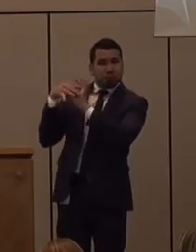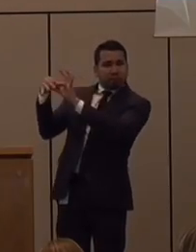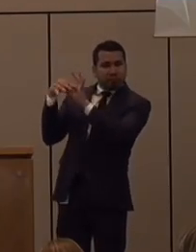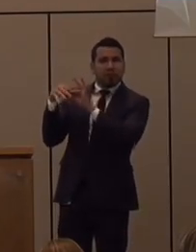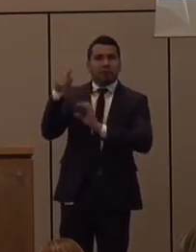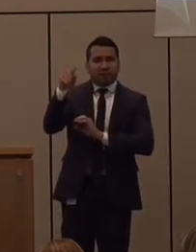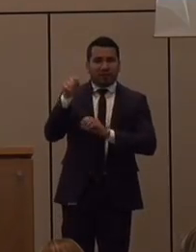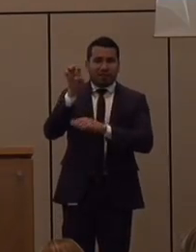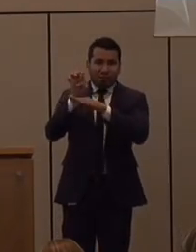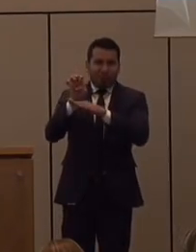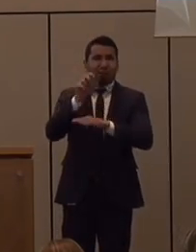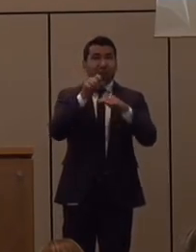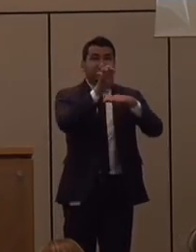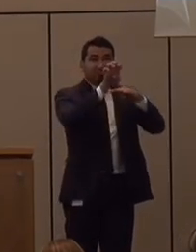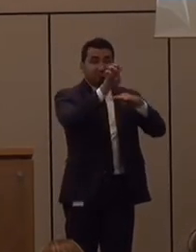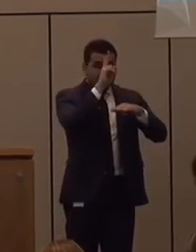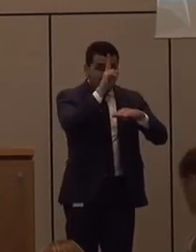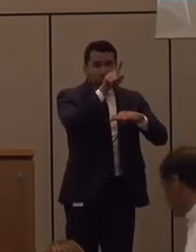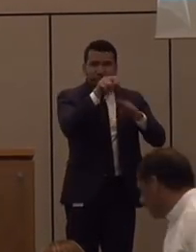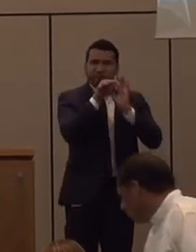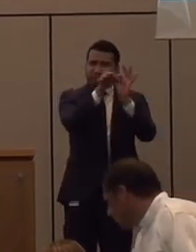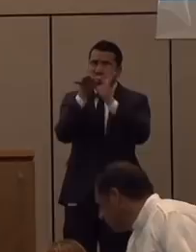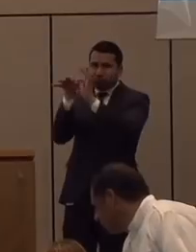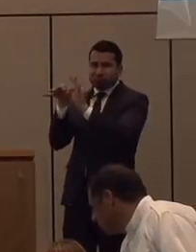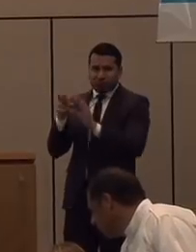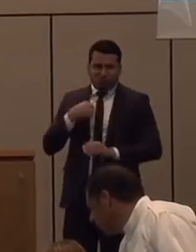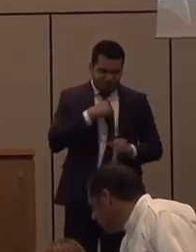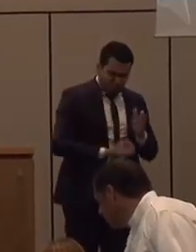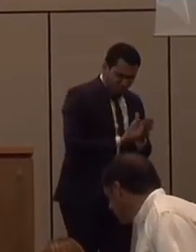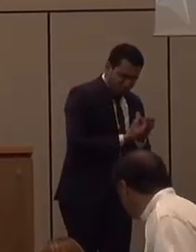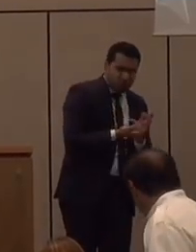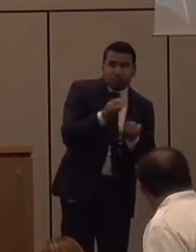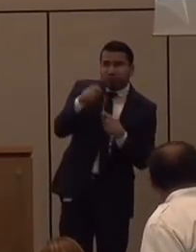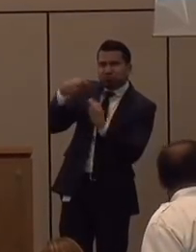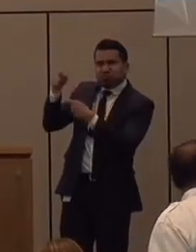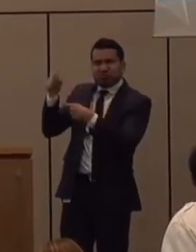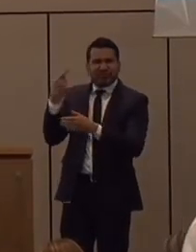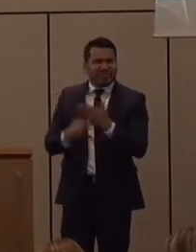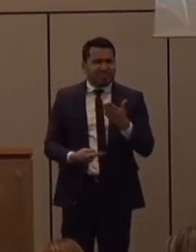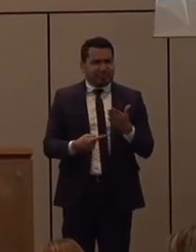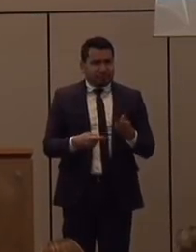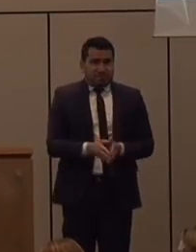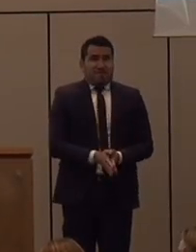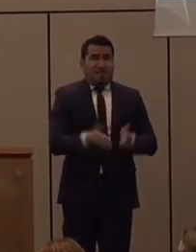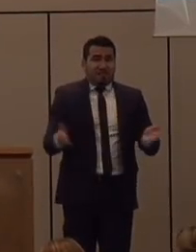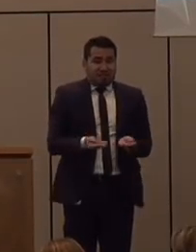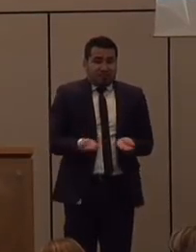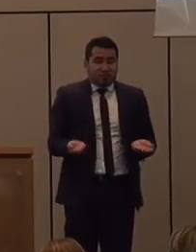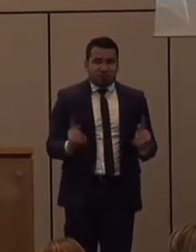perú por países y que exportamos lo que desea la ministra pues todavía no tenemos una gran canasta exportadora